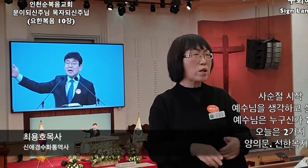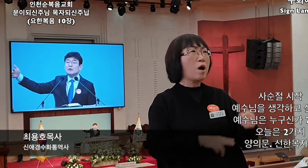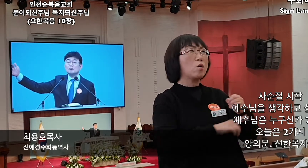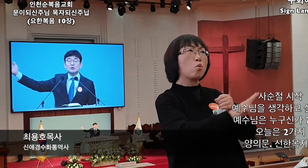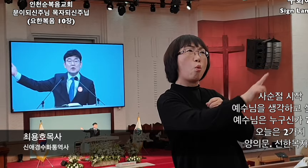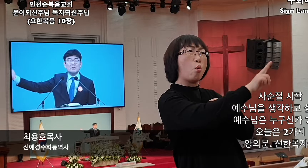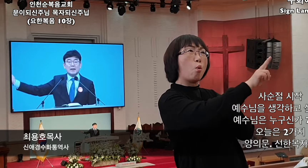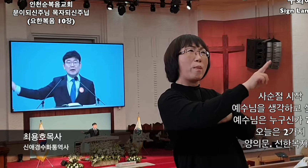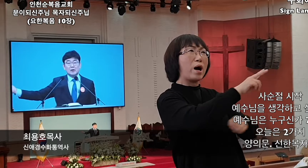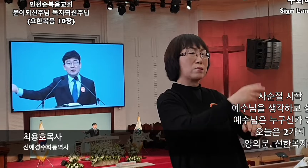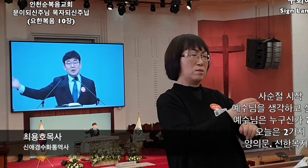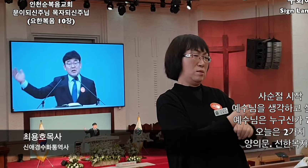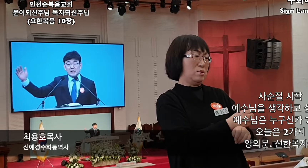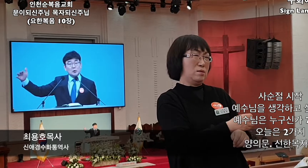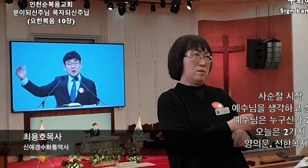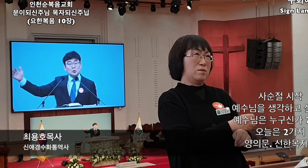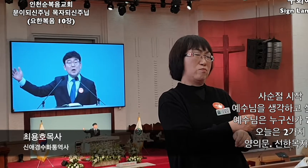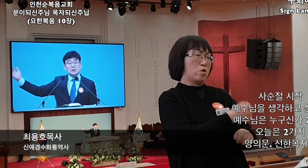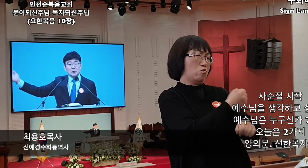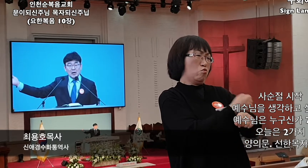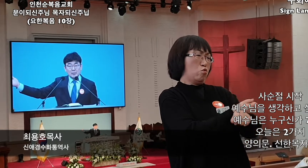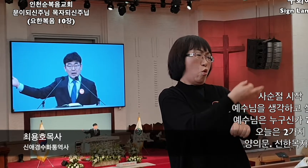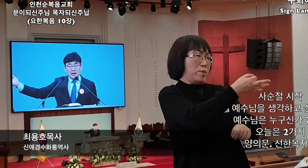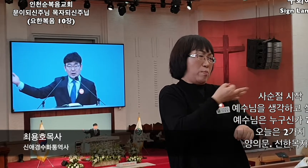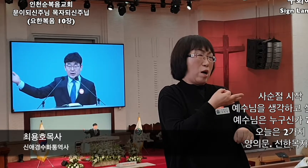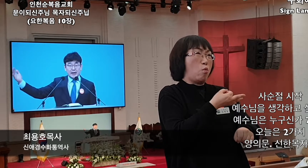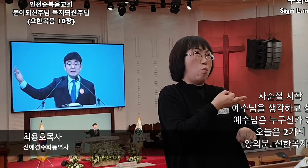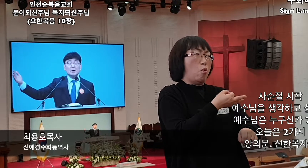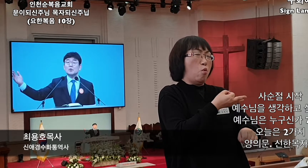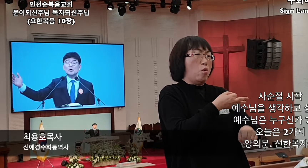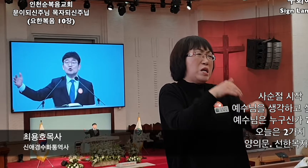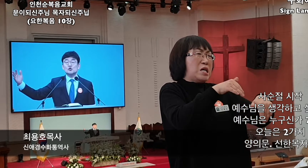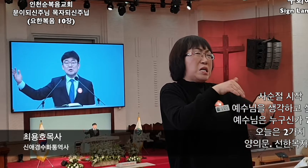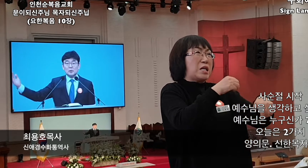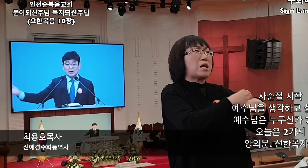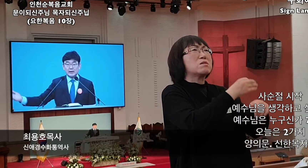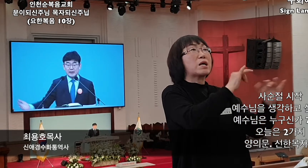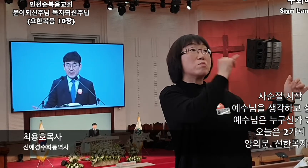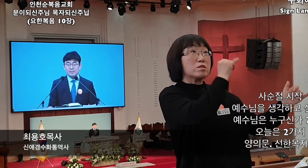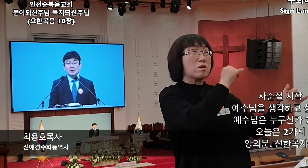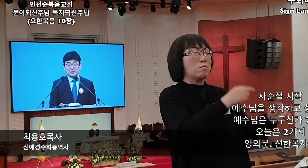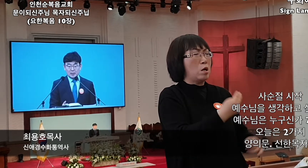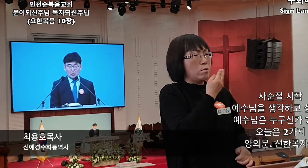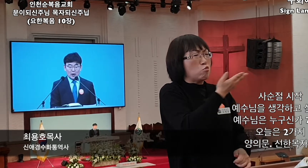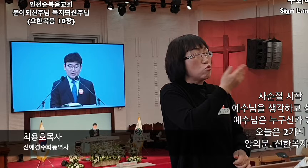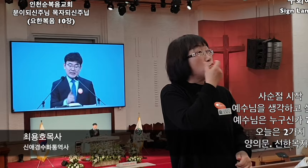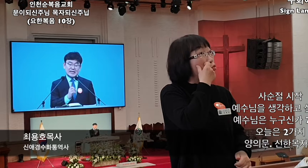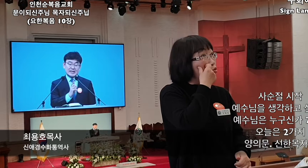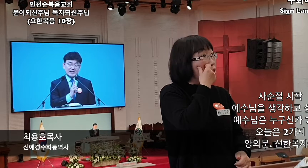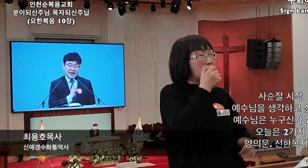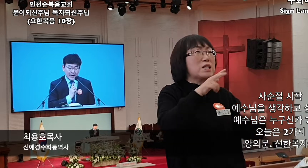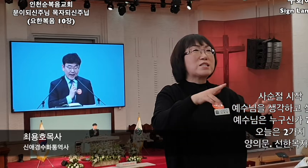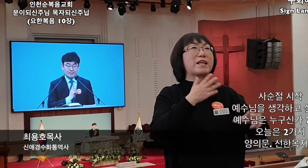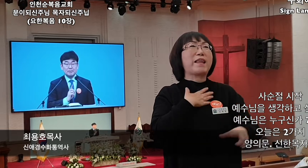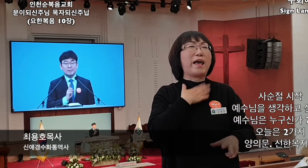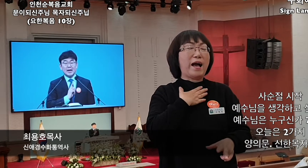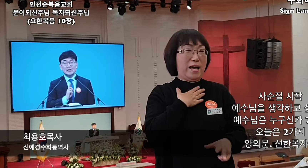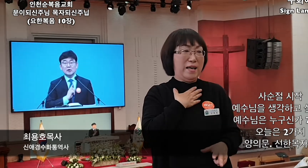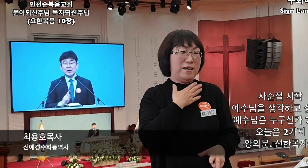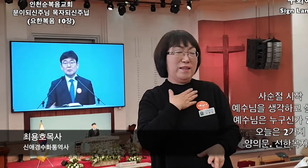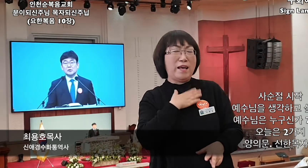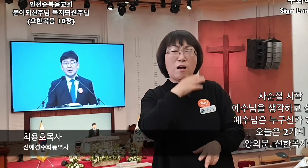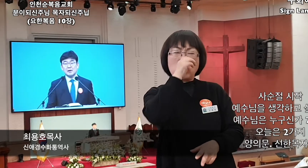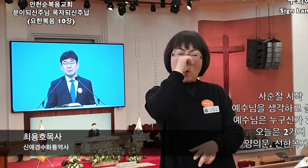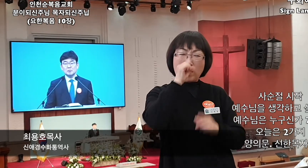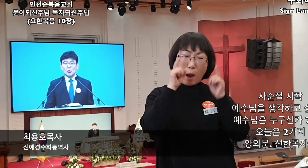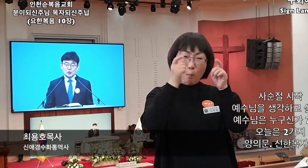도망가는 사꾼들 많아요. 제대로 인도하지 못합니다. 그들에게 생명을 주지 못하는데 뭐예요? 이제는 내가